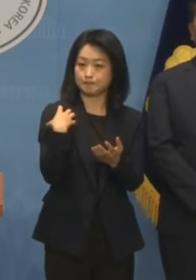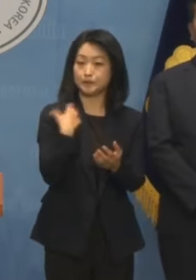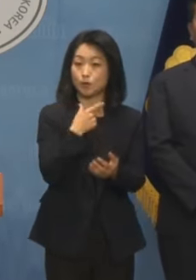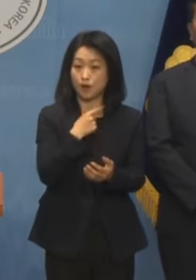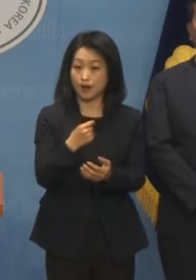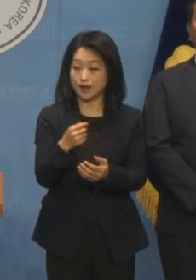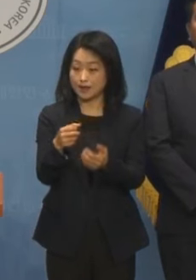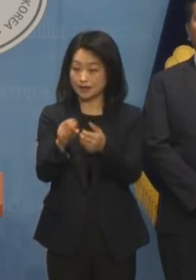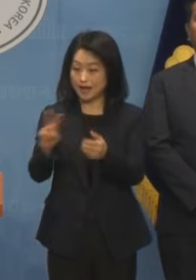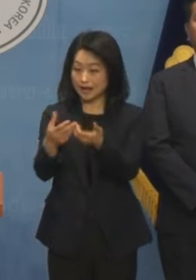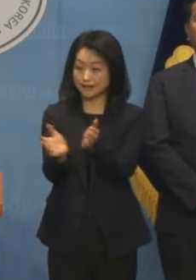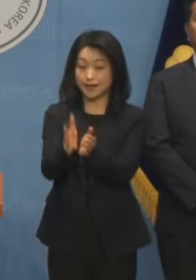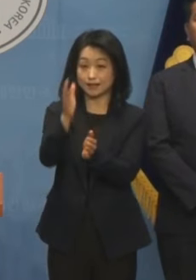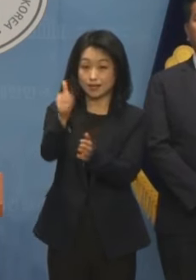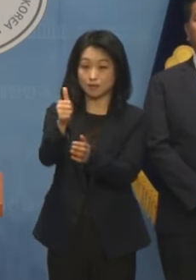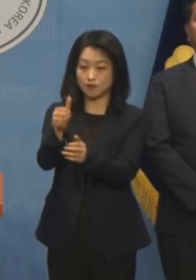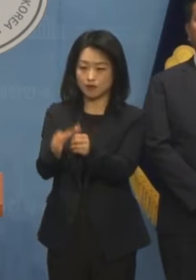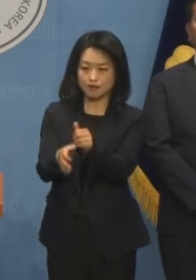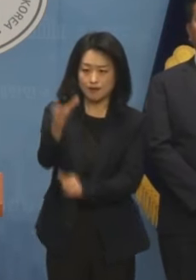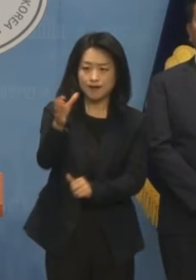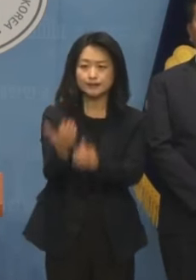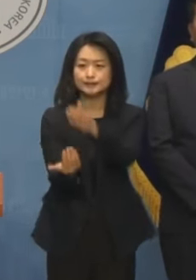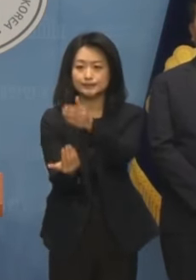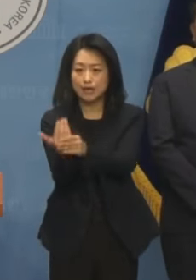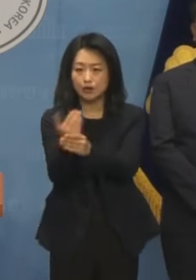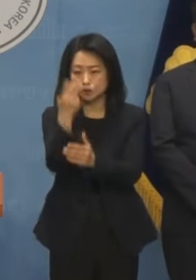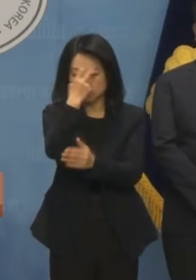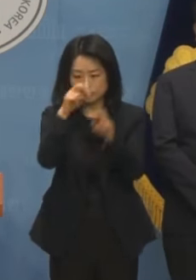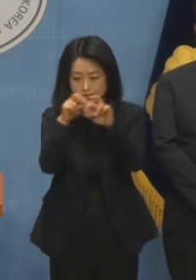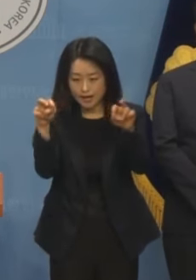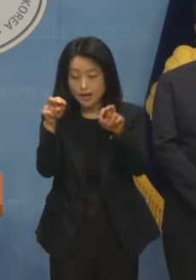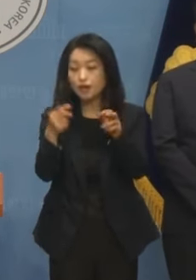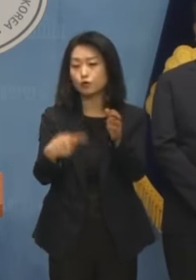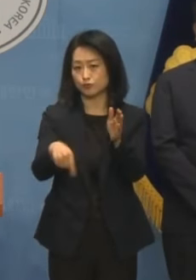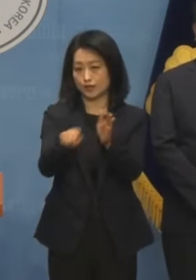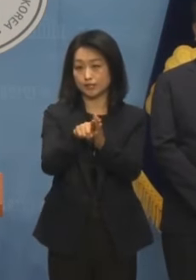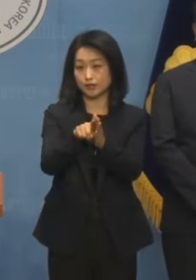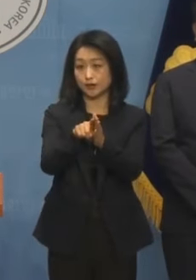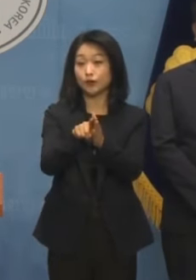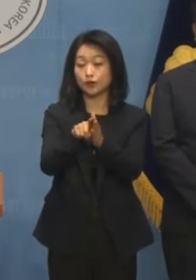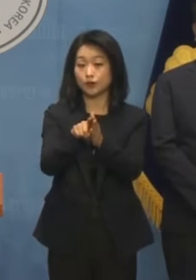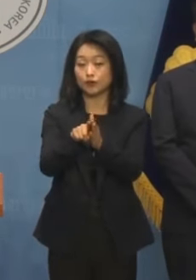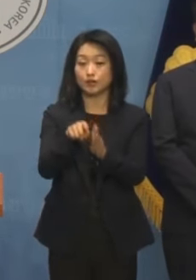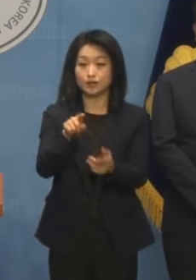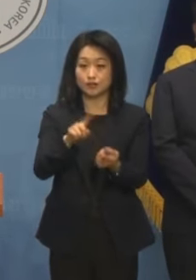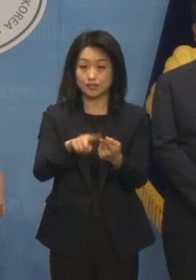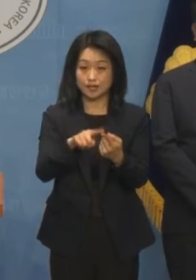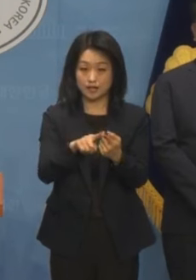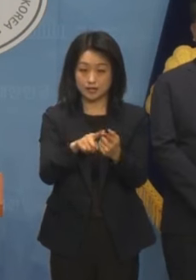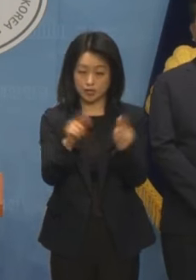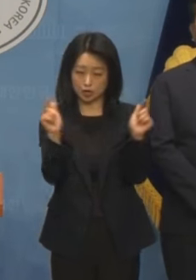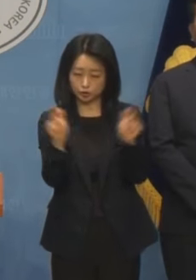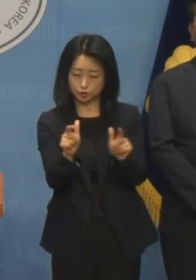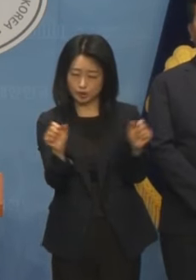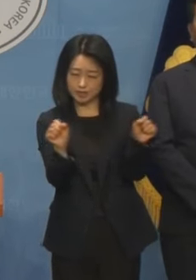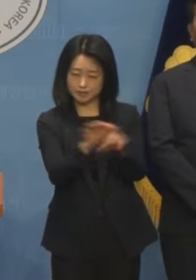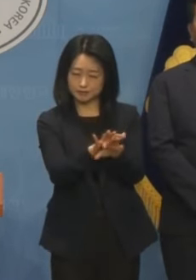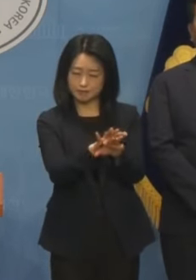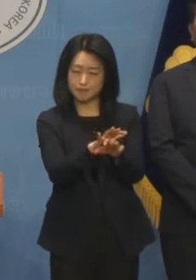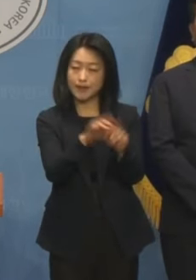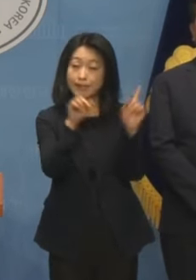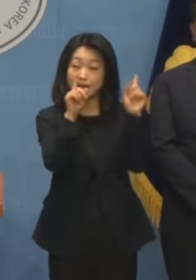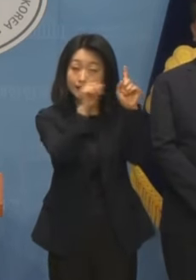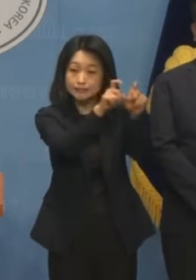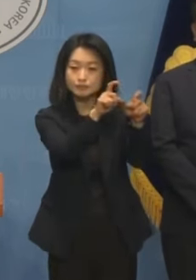대표에 대한 정치적 테러 사건에 대한 진상 규명과 이것을 축소 은폐하려고 한